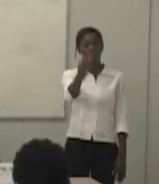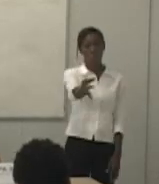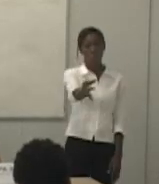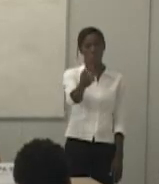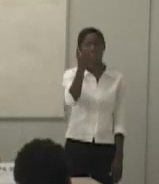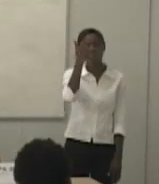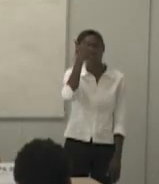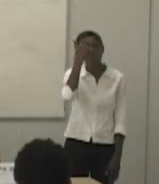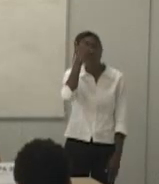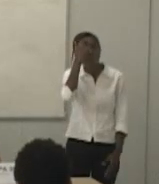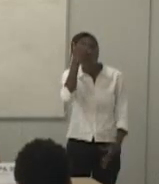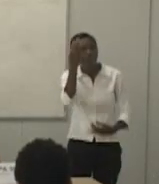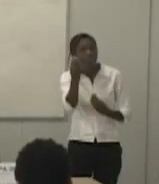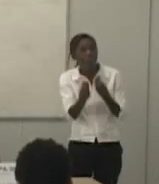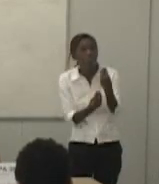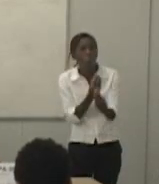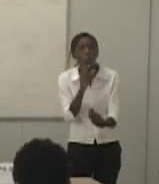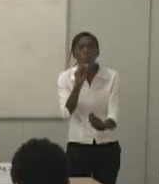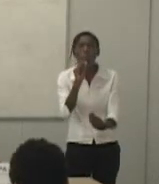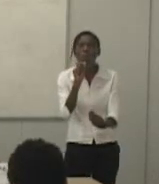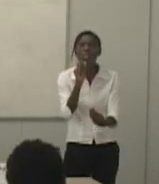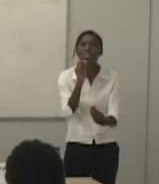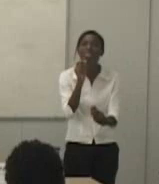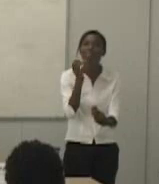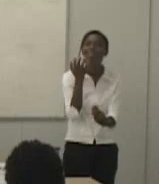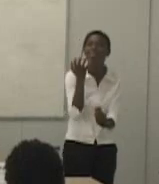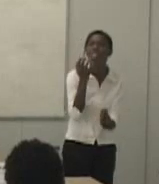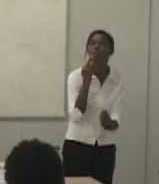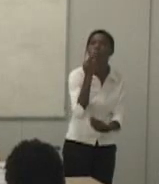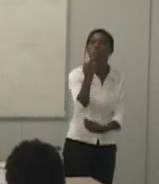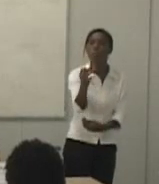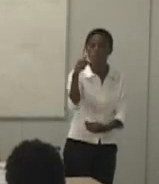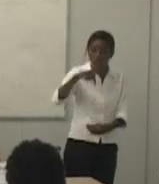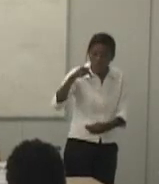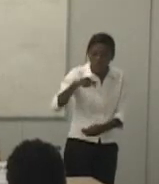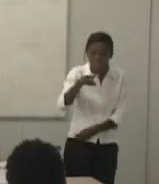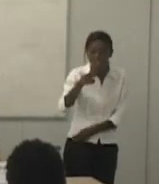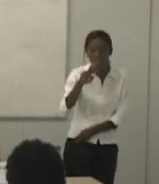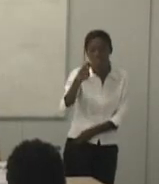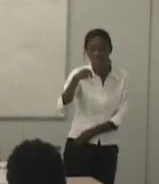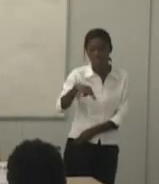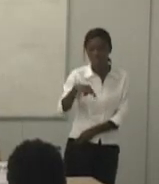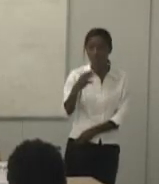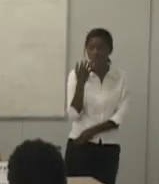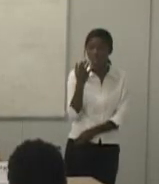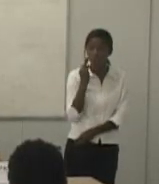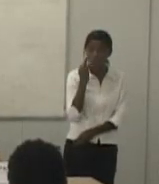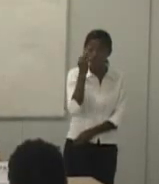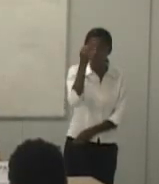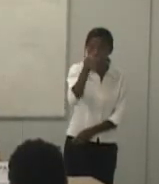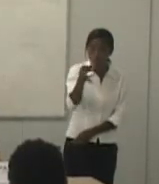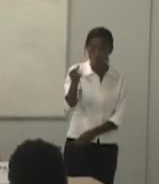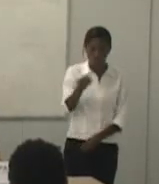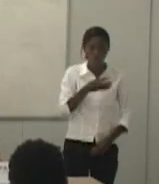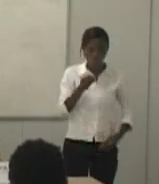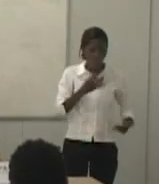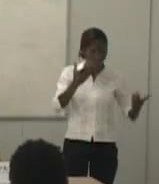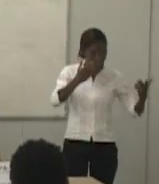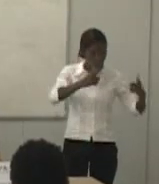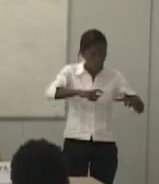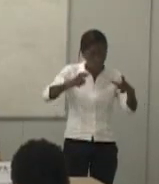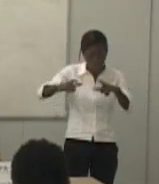que que a gente espera do Polo de xerém a gente espera que nas novas instalações que a gente vai